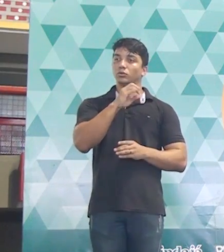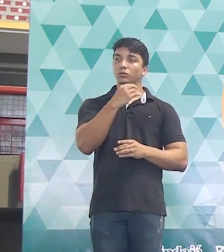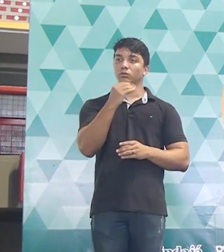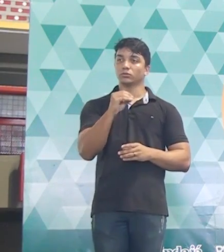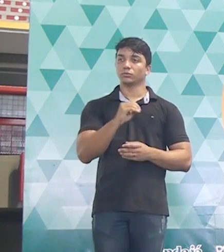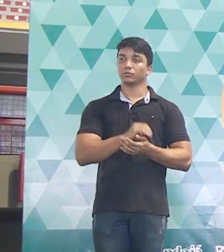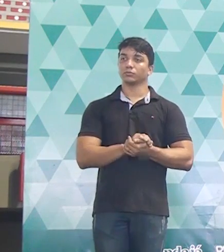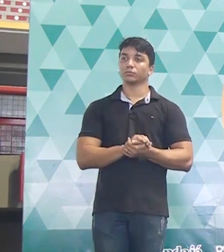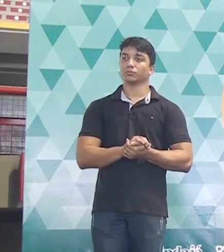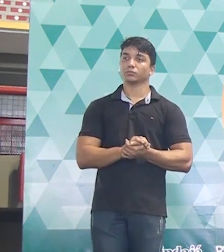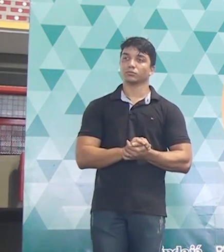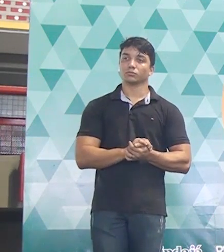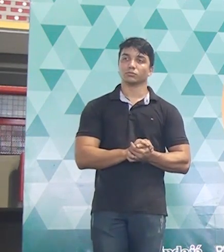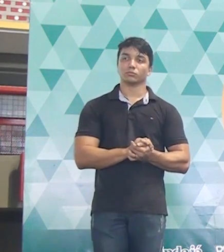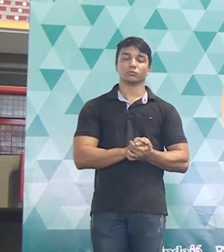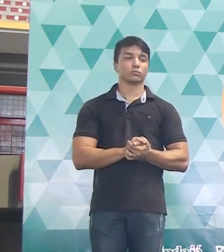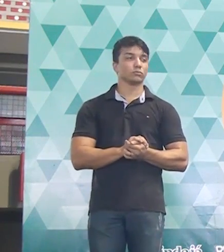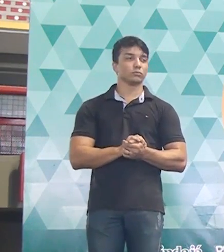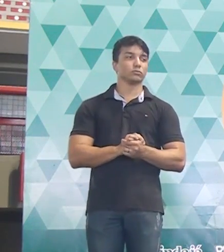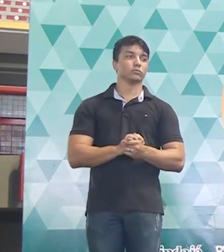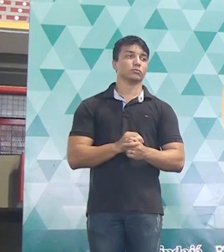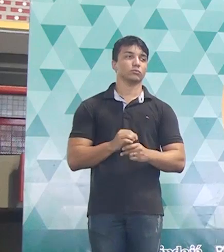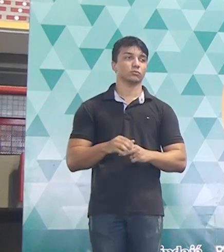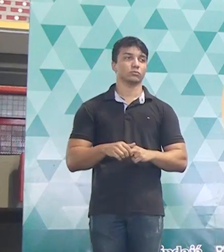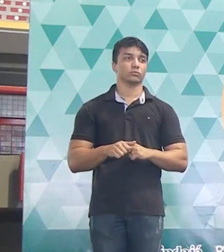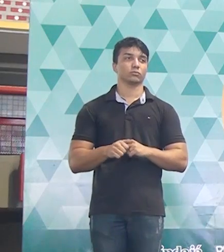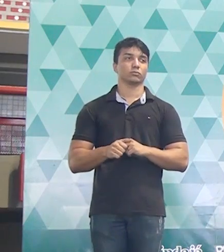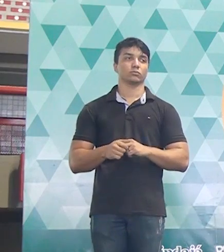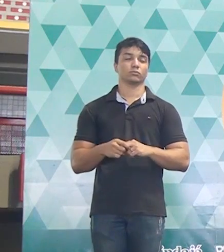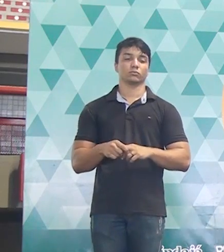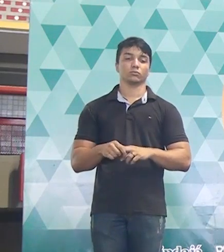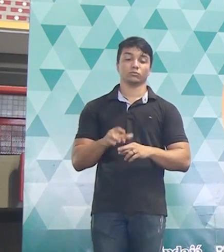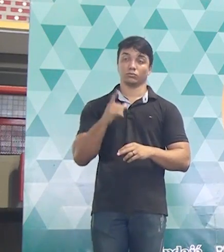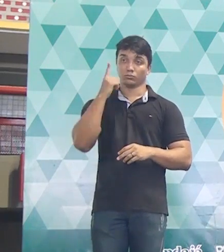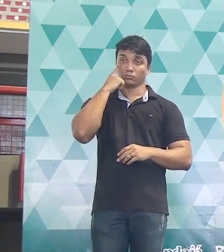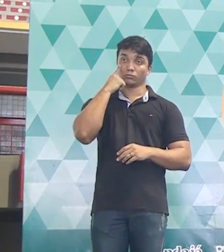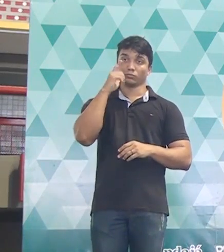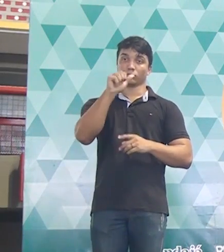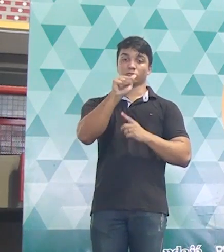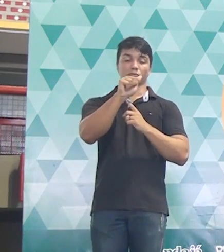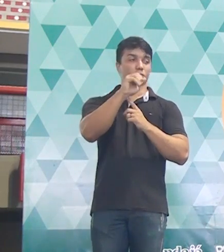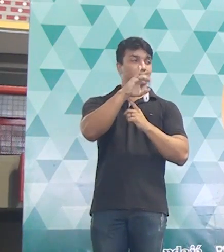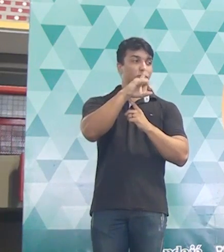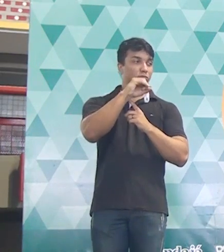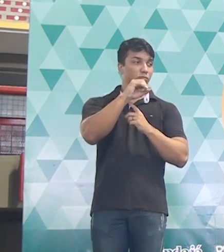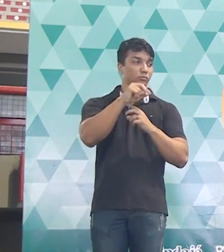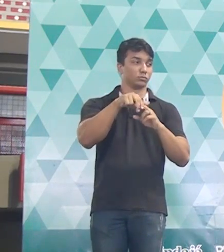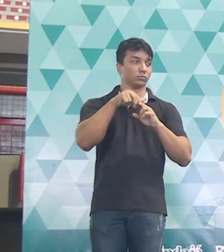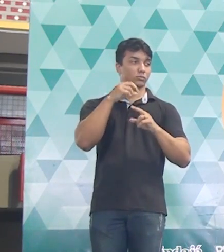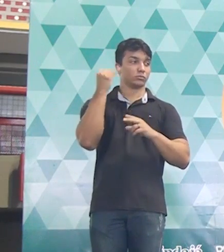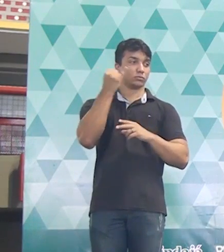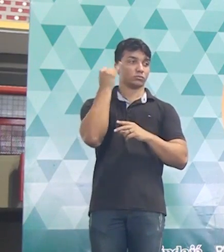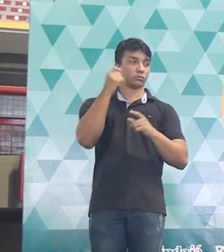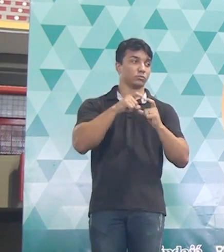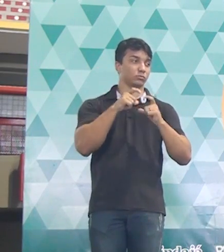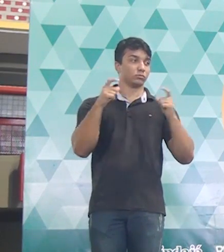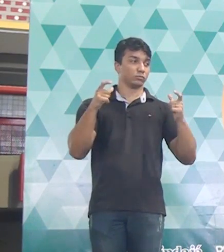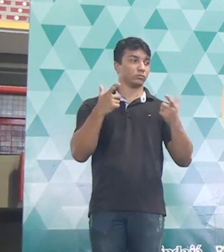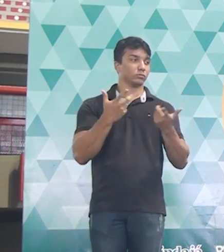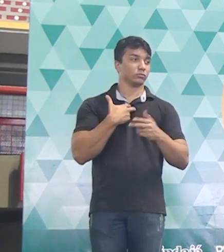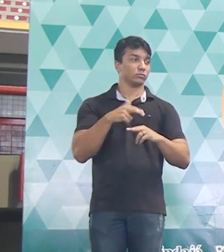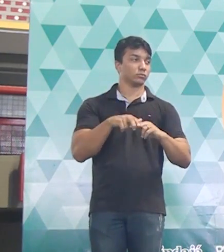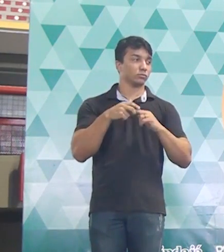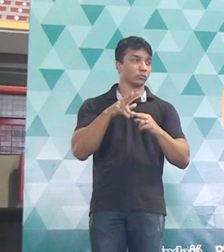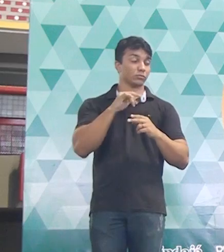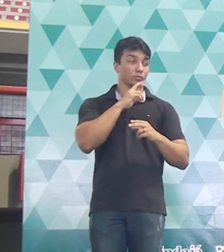na água. Companheiros, então sobre ácidos é o que há de mais importante. Daqui a pouco eu vou resolver